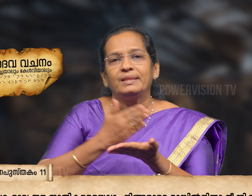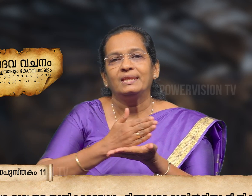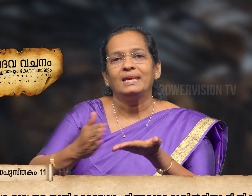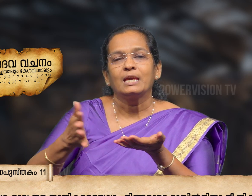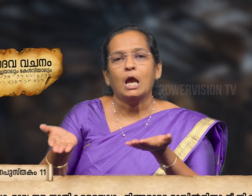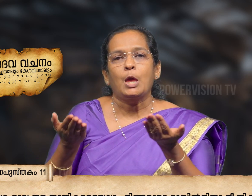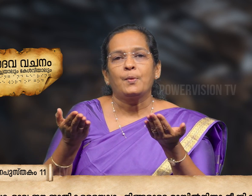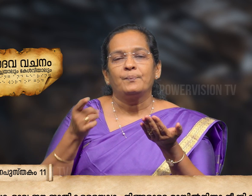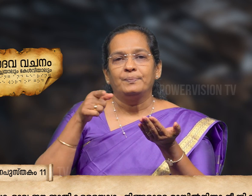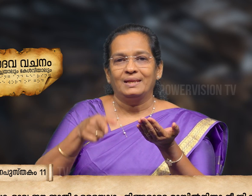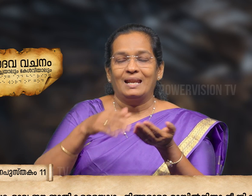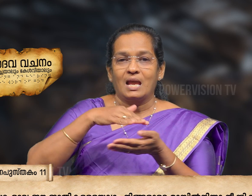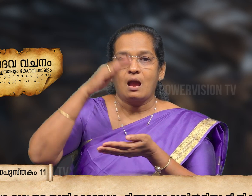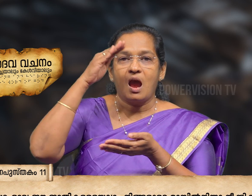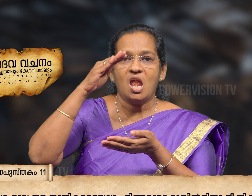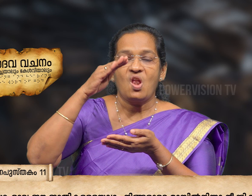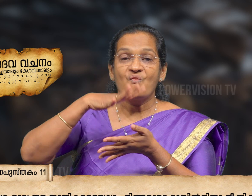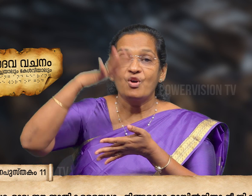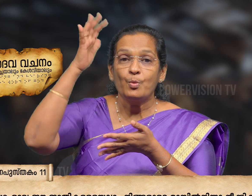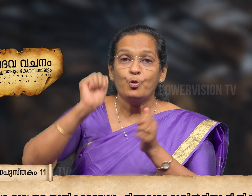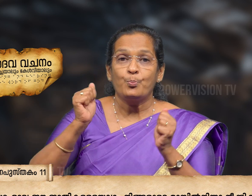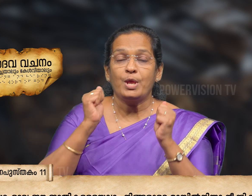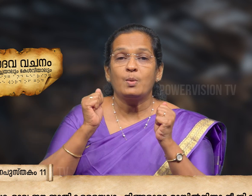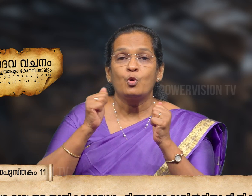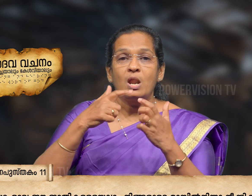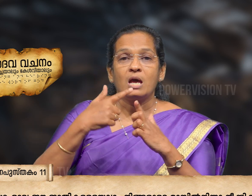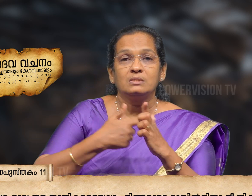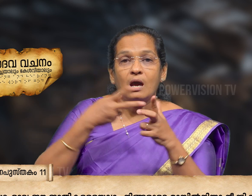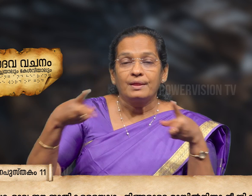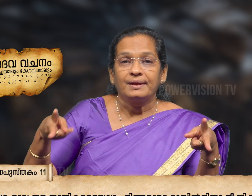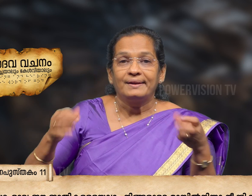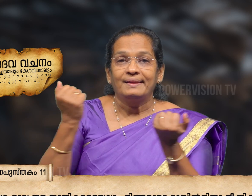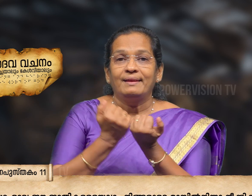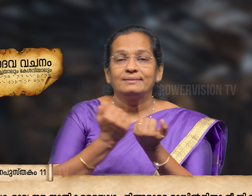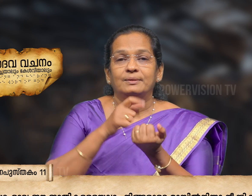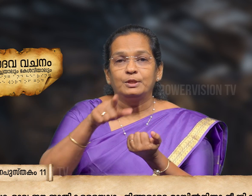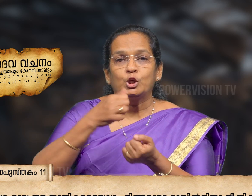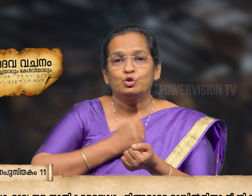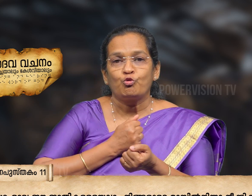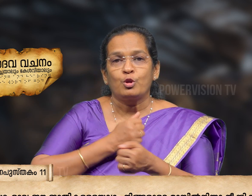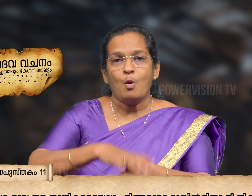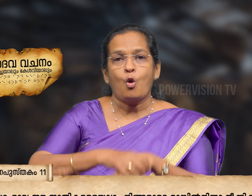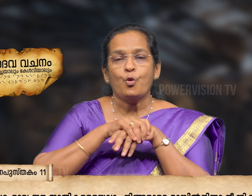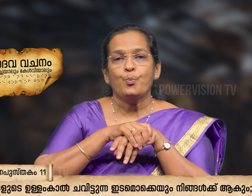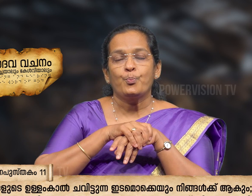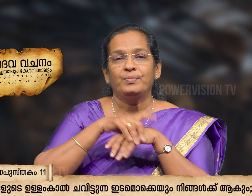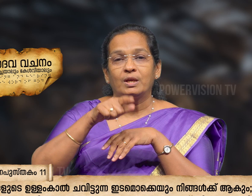നീക്കിക്കളയും. നിങ്ങളെക്കാൾ വലിപ്പവും ബലവുമുള്ള ജാതികളുടെ ദേശം നിങ്ങൾ കൈവശമാക്കും. നിങ്ങളുടെ